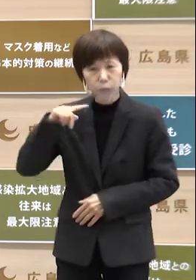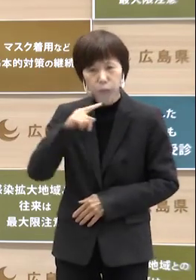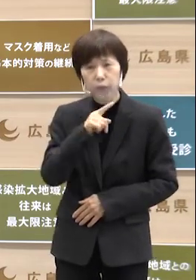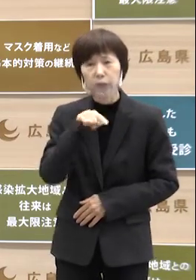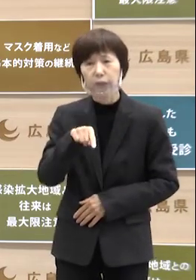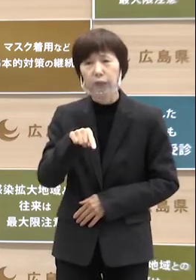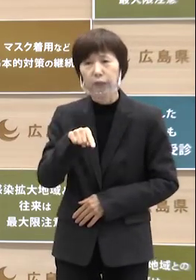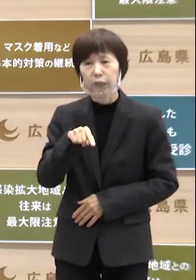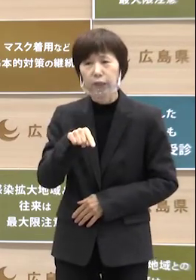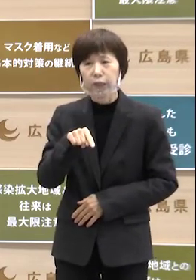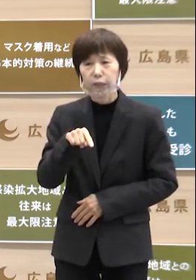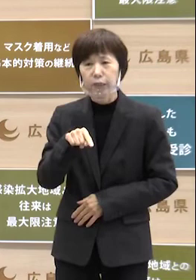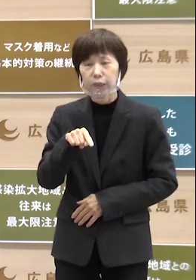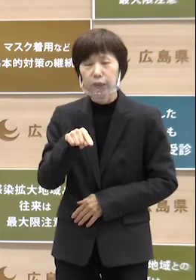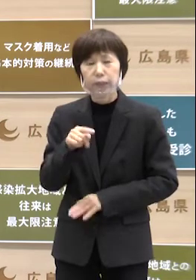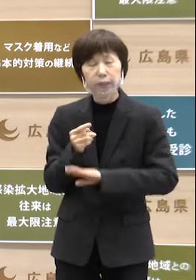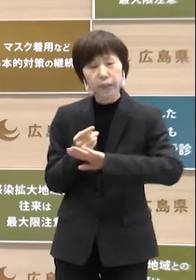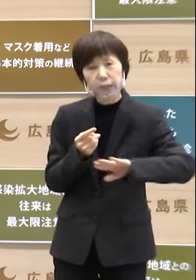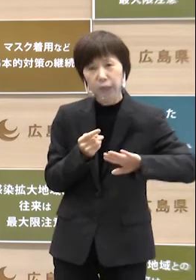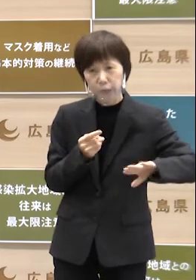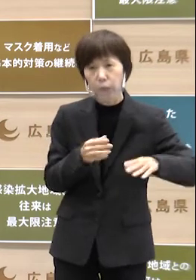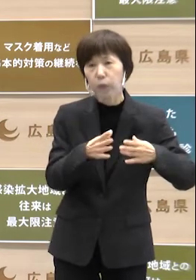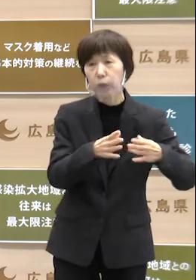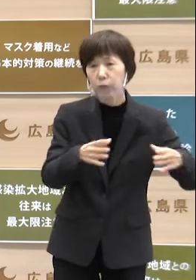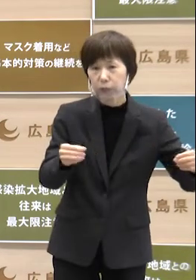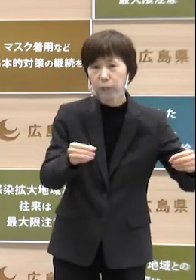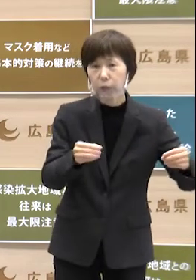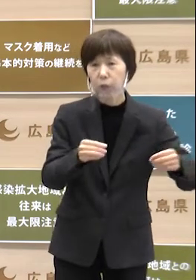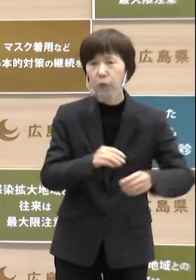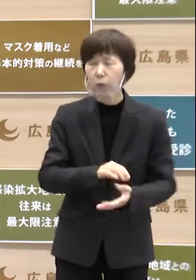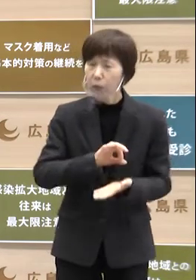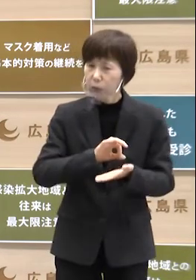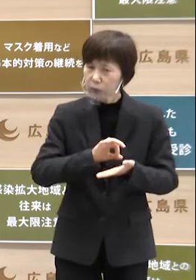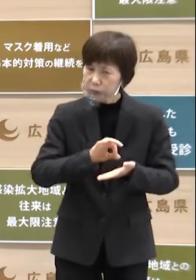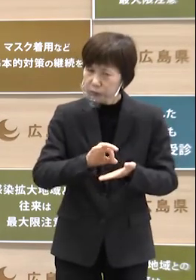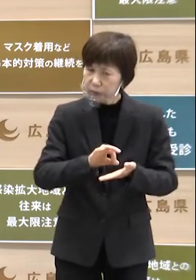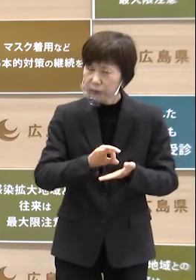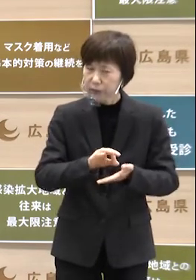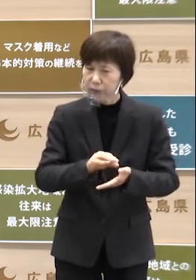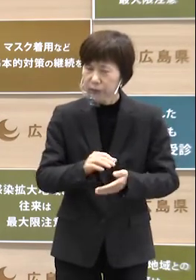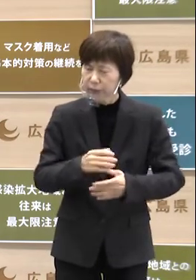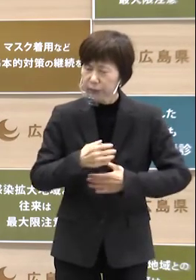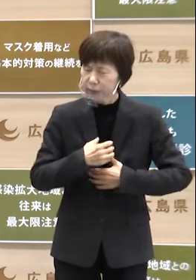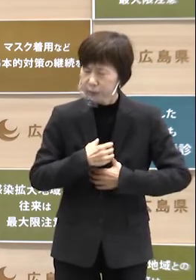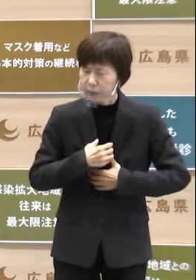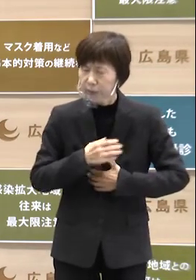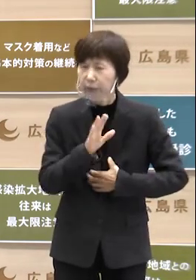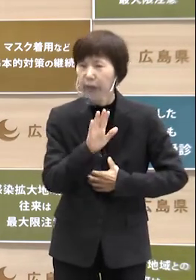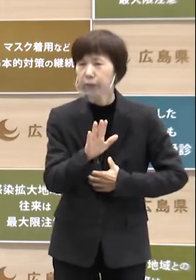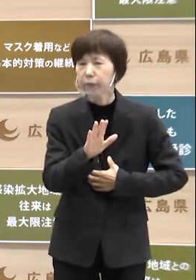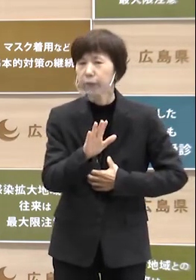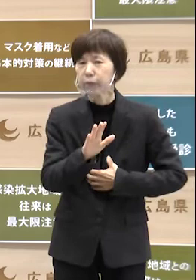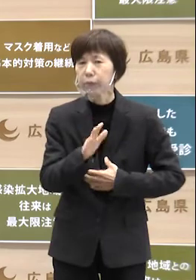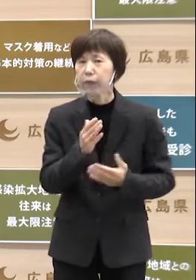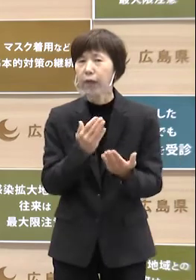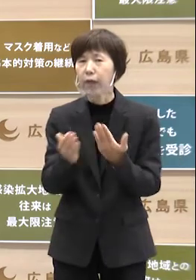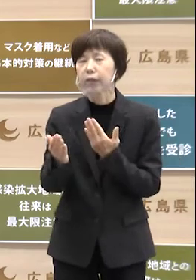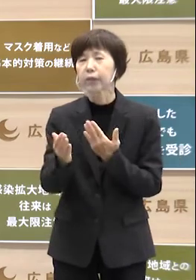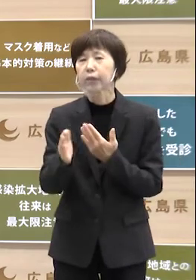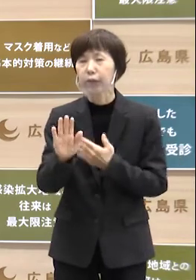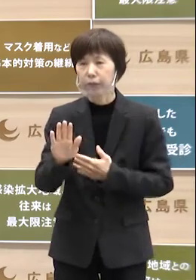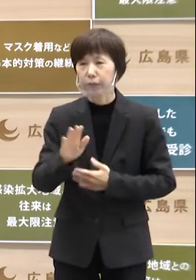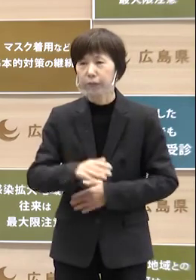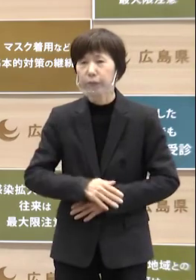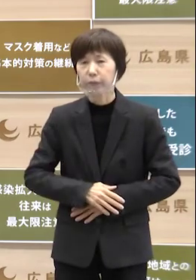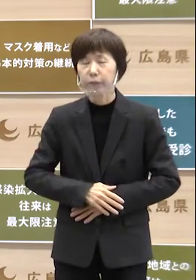かもしれませんけど、それ以外のところでも、恐れがあるじゃないかということはむしろ明確じゃないかと思うんですね。その現実